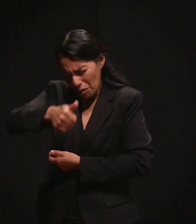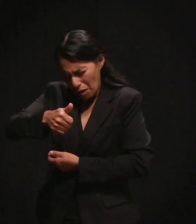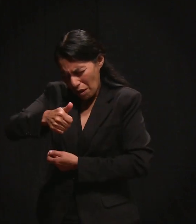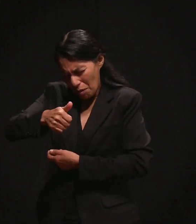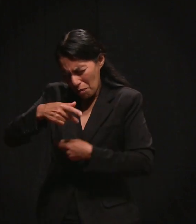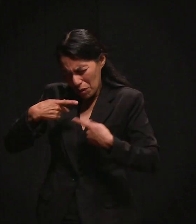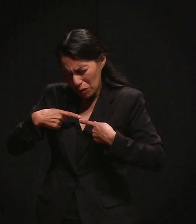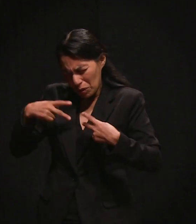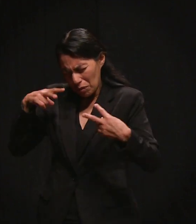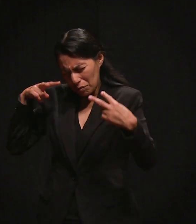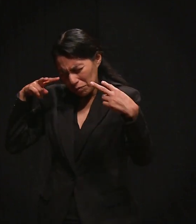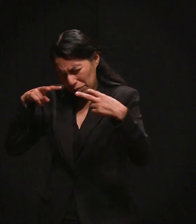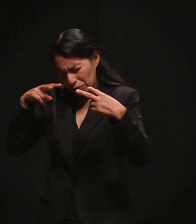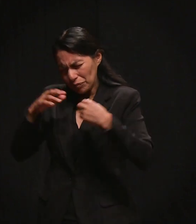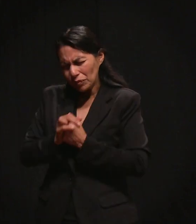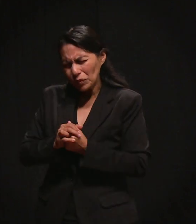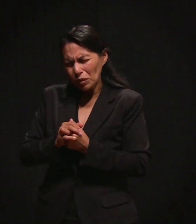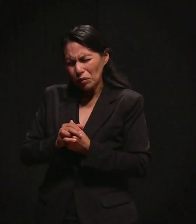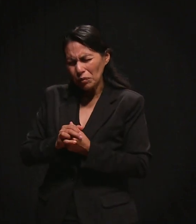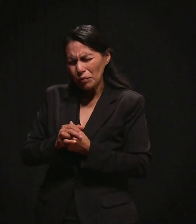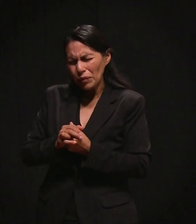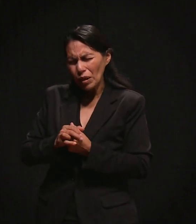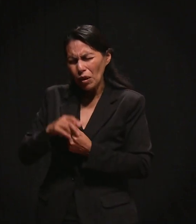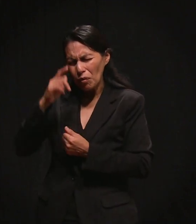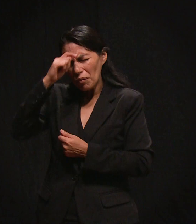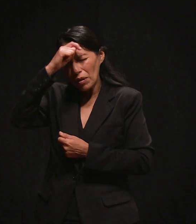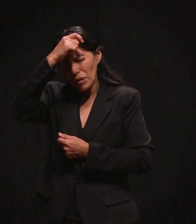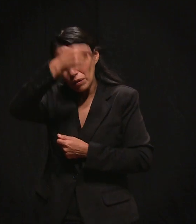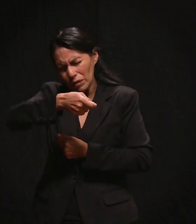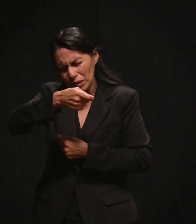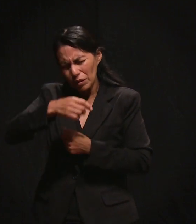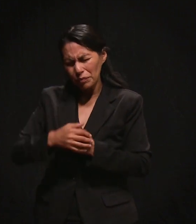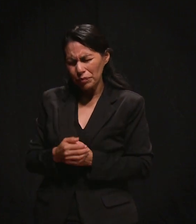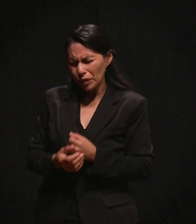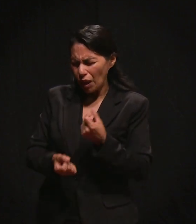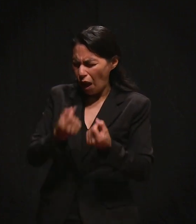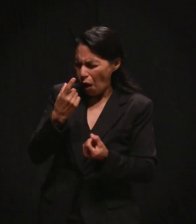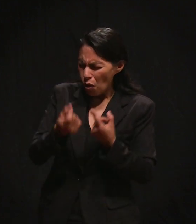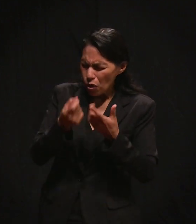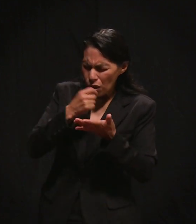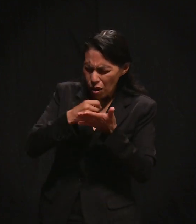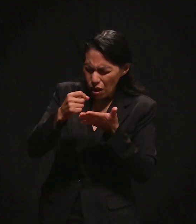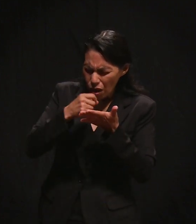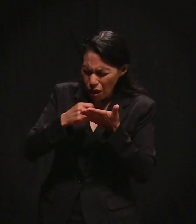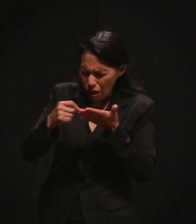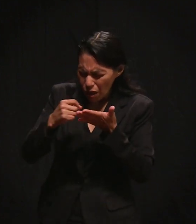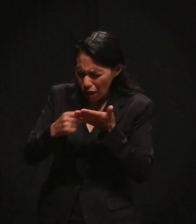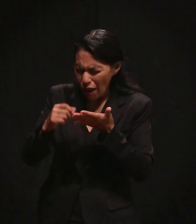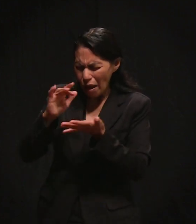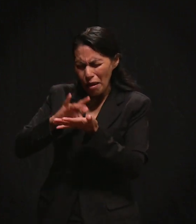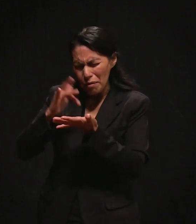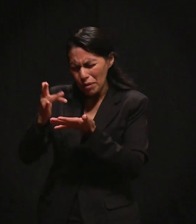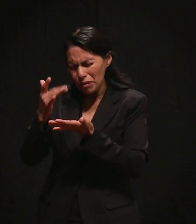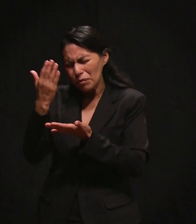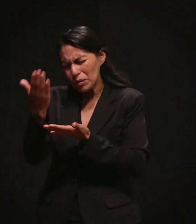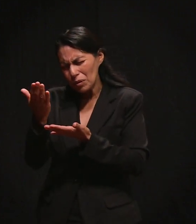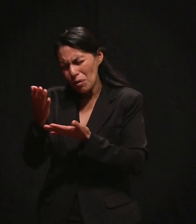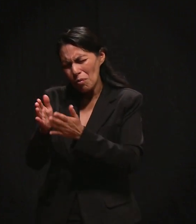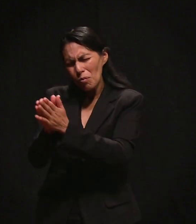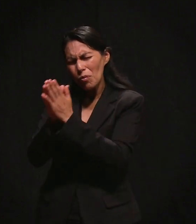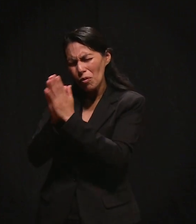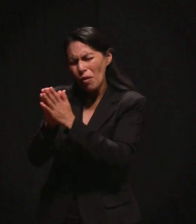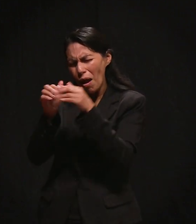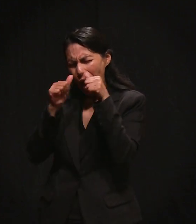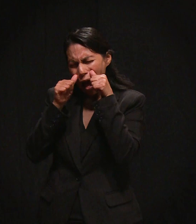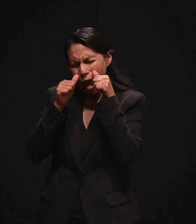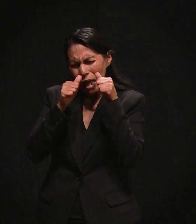escrito sus peticiones, sus agradecimientos. Te pido, Señor, que puedas tomarlos en cuenta de acuerdo a tu gran amor